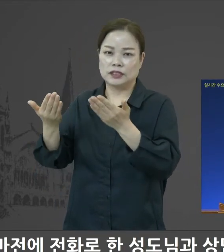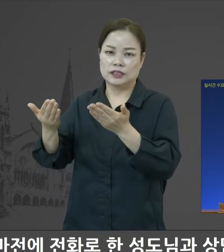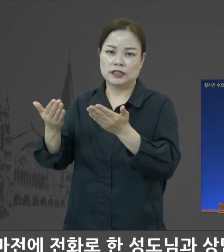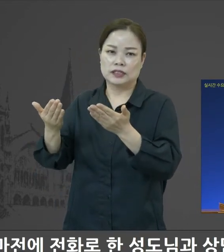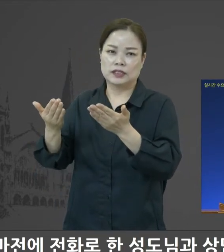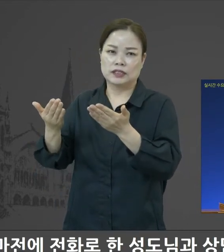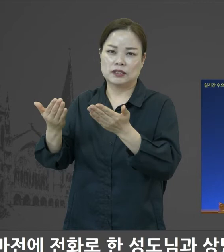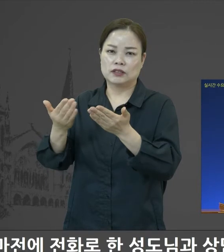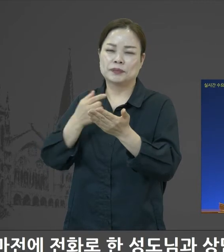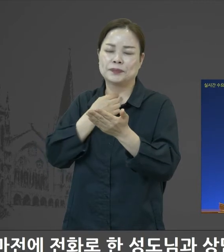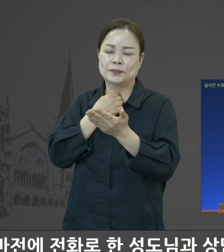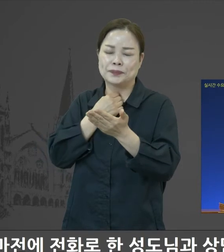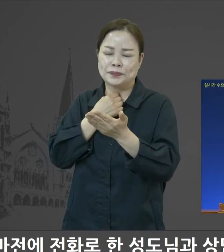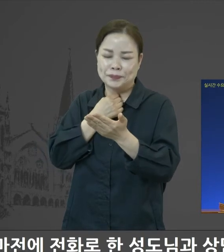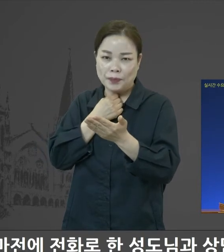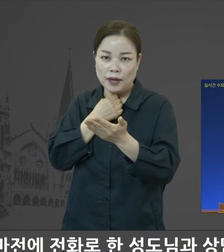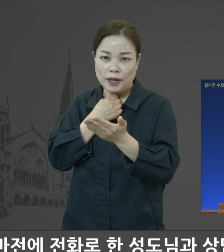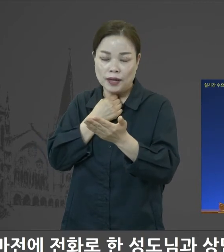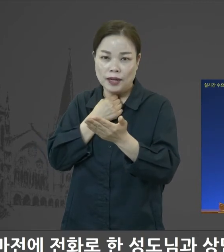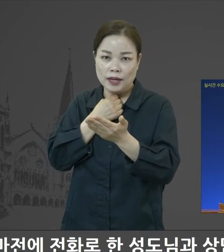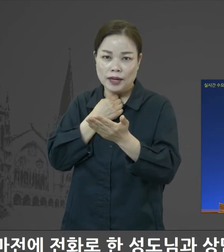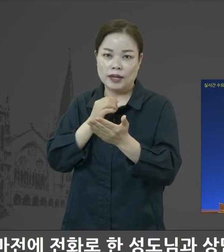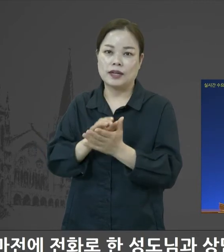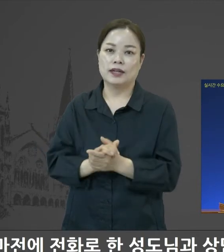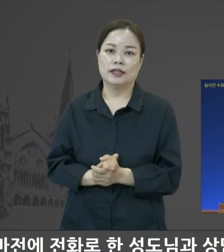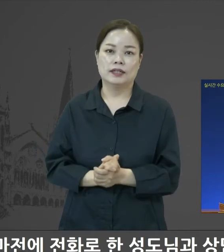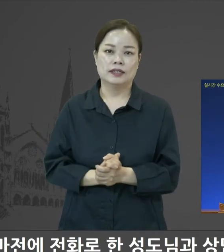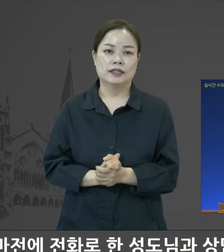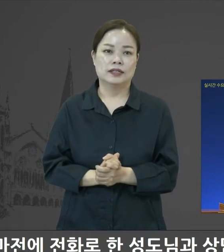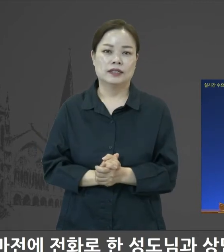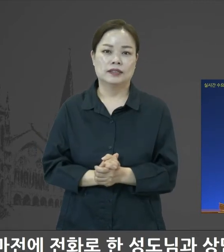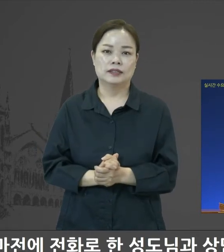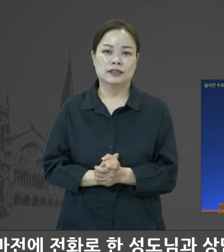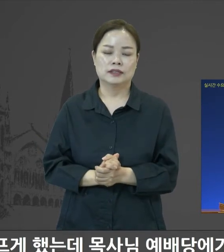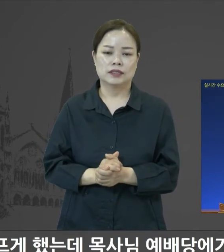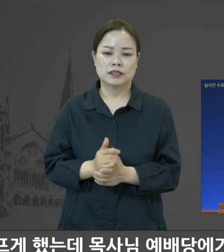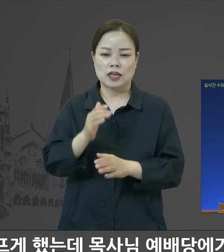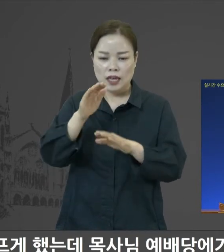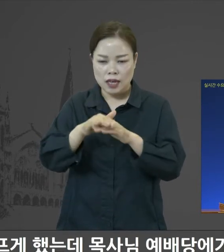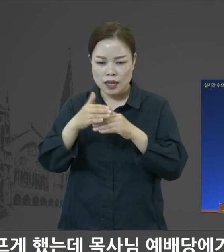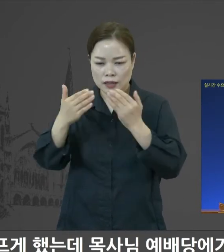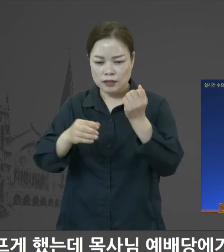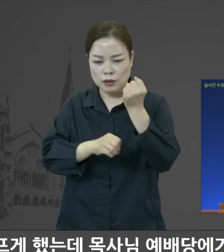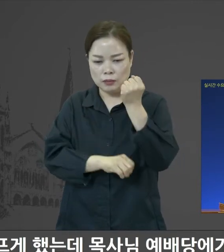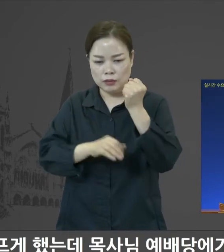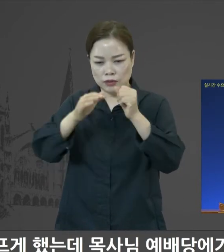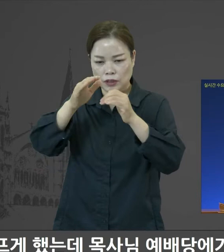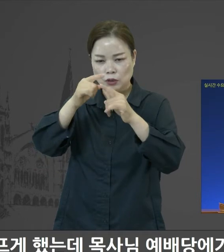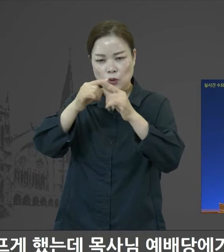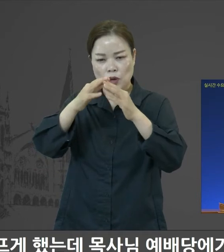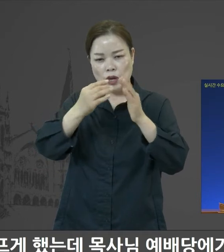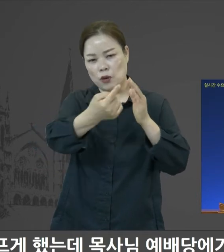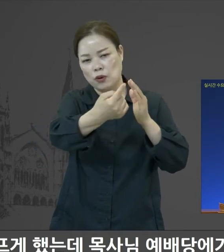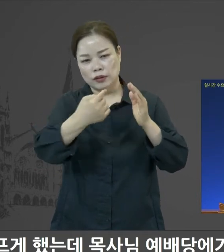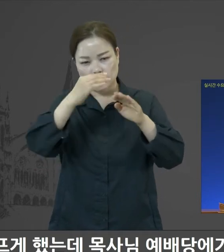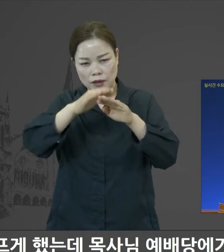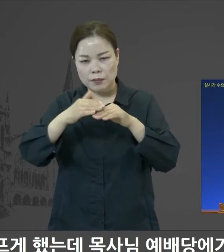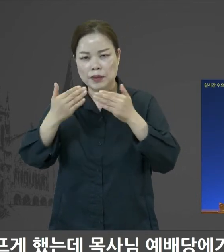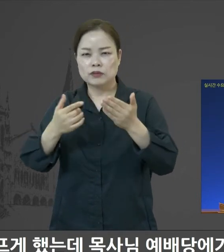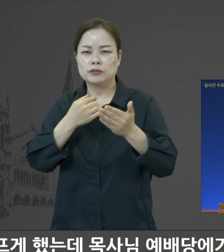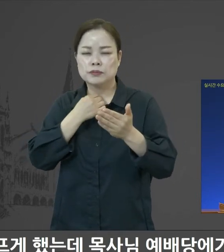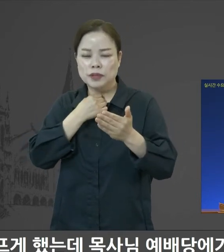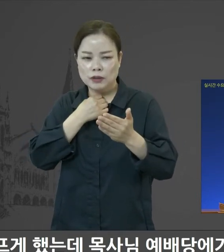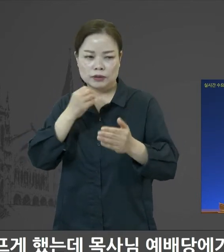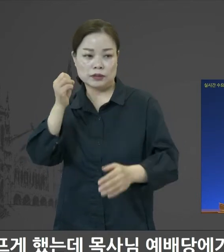너무 예배를 드리고 싶습니다는 내용이었습니다. 너무 예배를 드리고 싶다는 거예요. 그래서